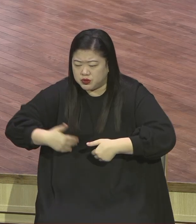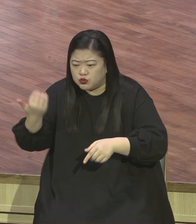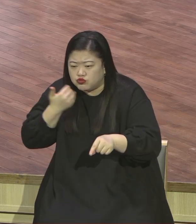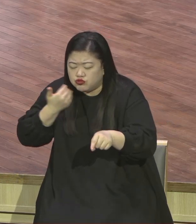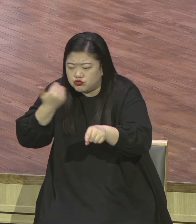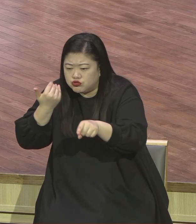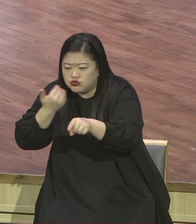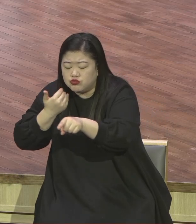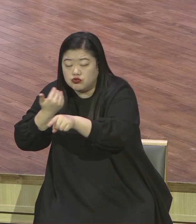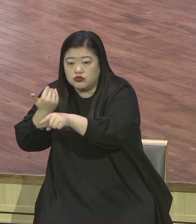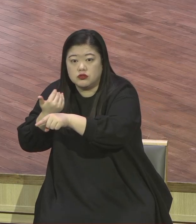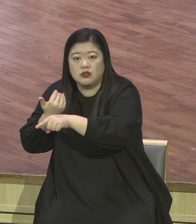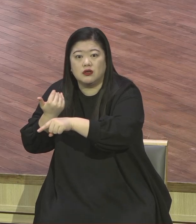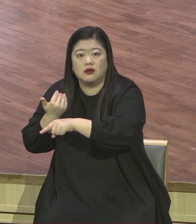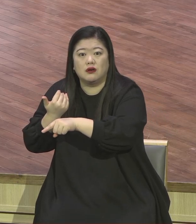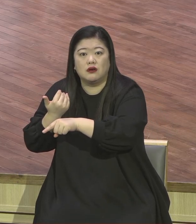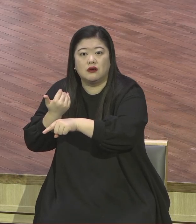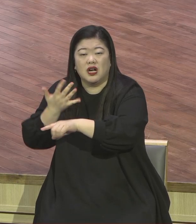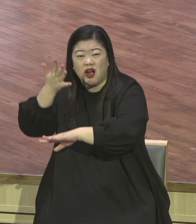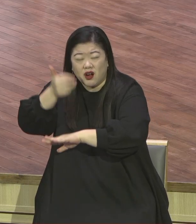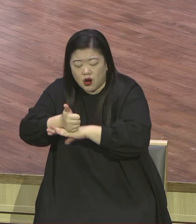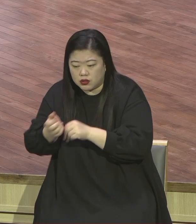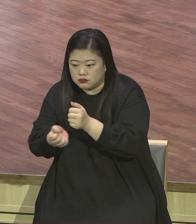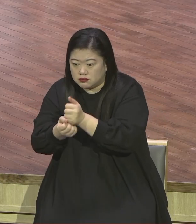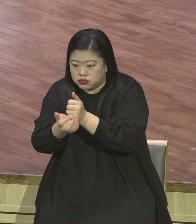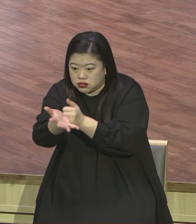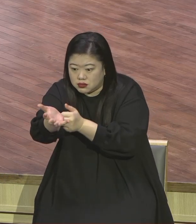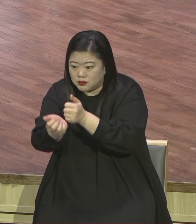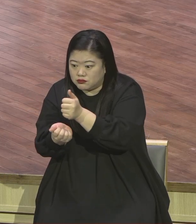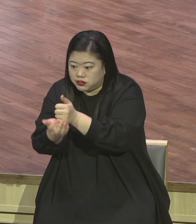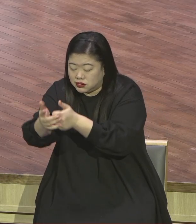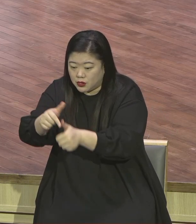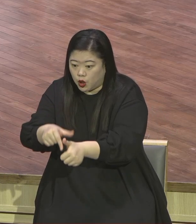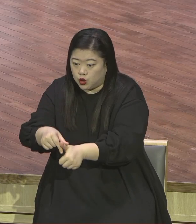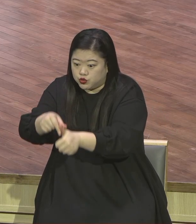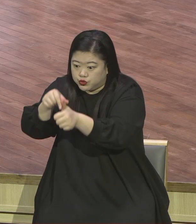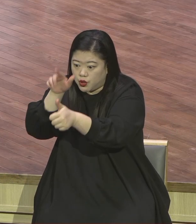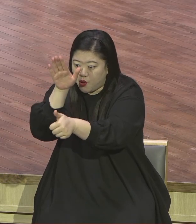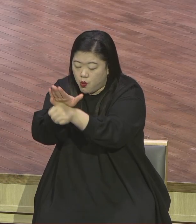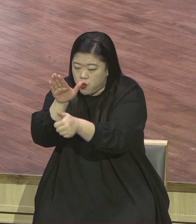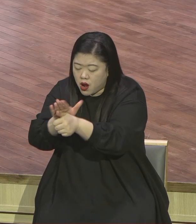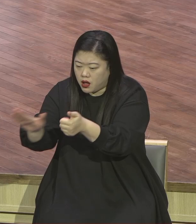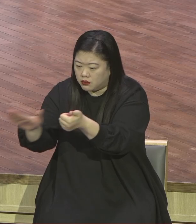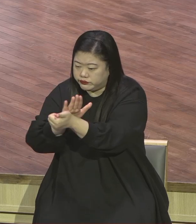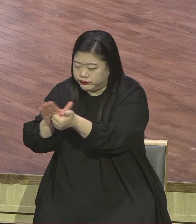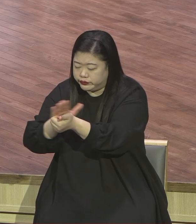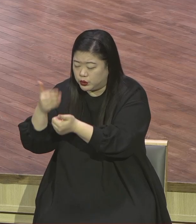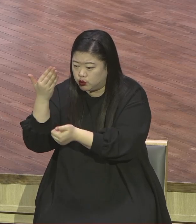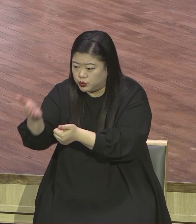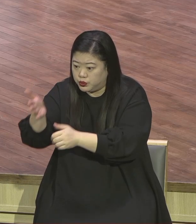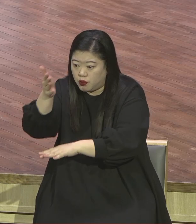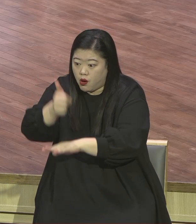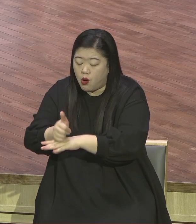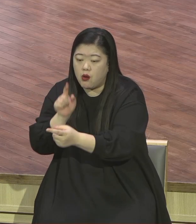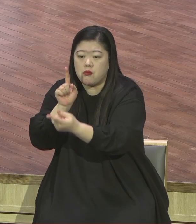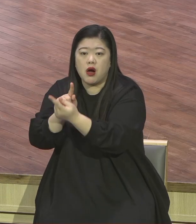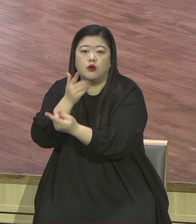쓰임 받게 되고 자꾸 영적으로 자라가는 모습을 그렇게 파파하는 게 정상이에요 그게 만남의 축복이라고